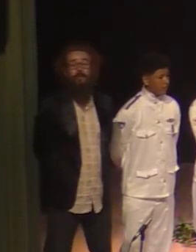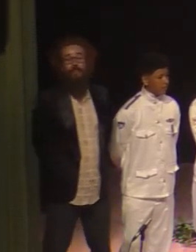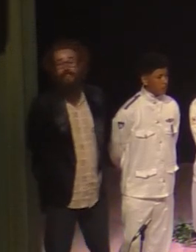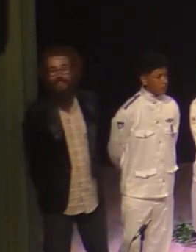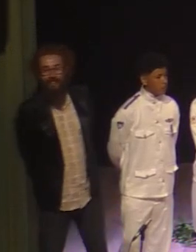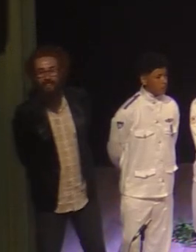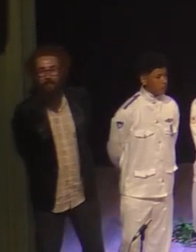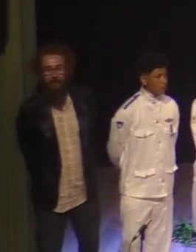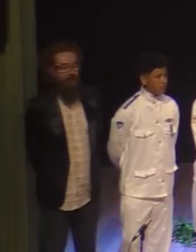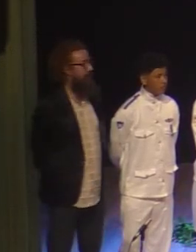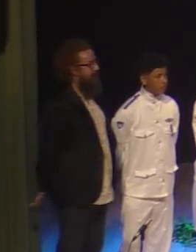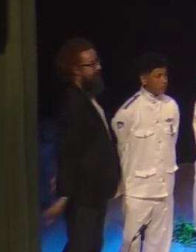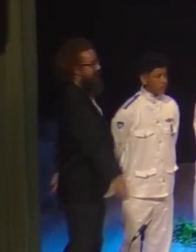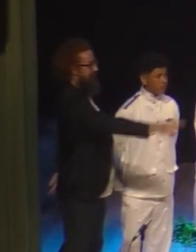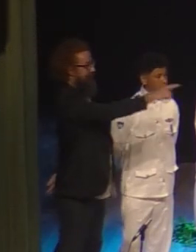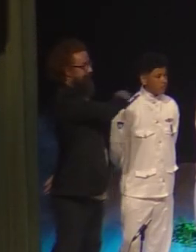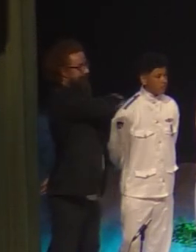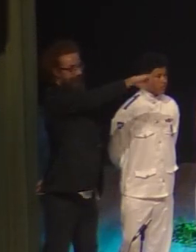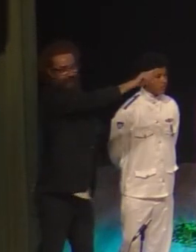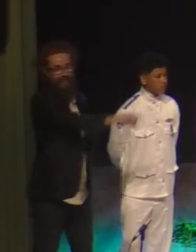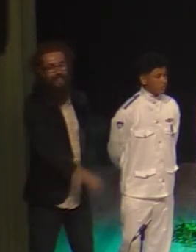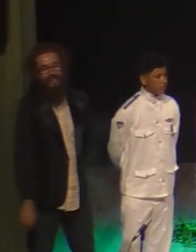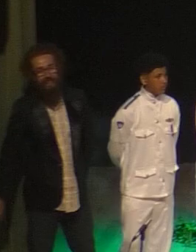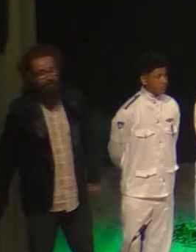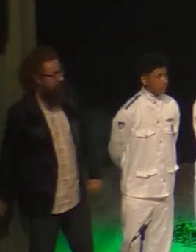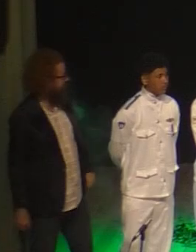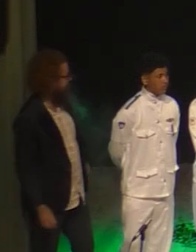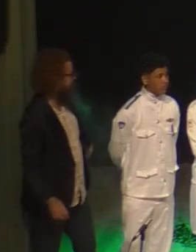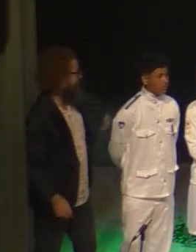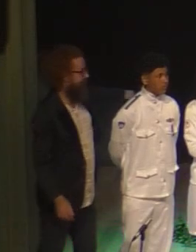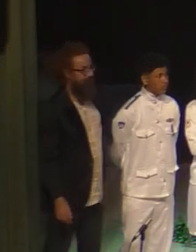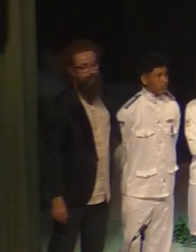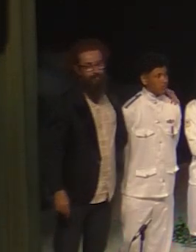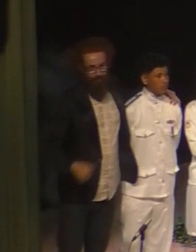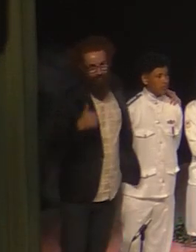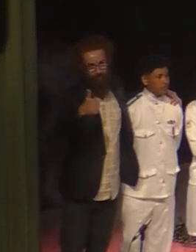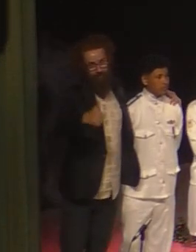Eu já conheci muita gente no mundo, mas essa galera aqui